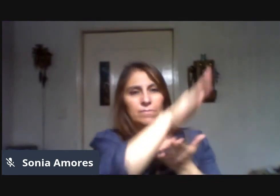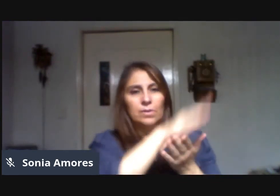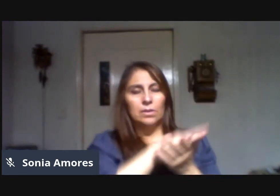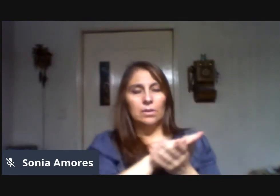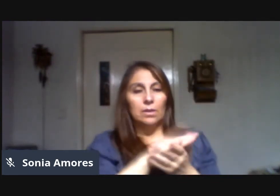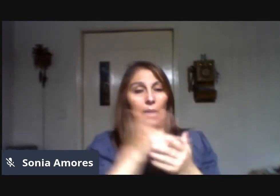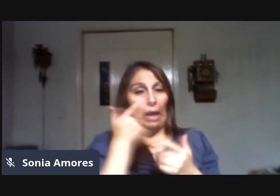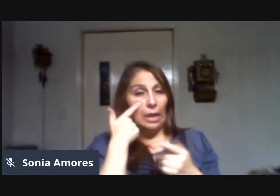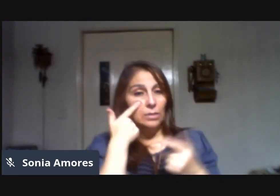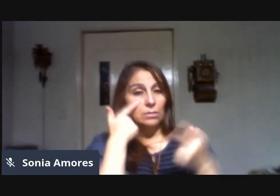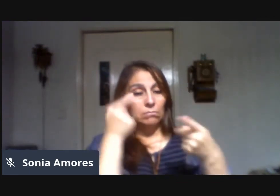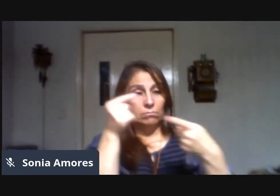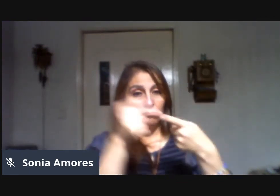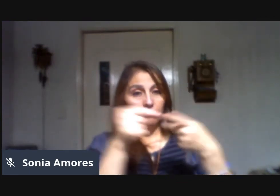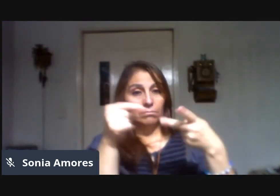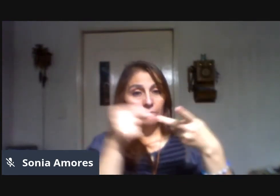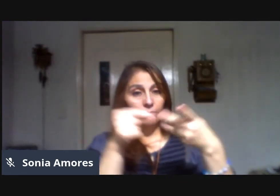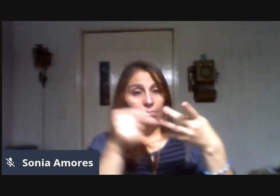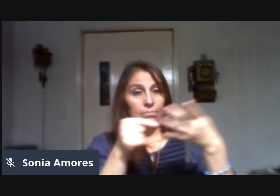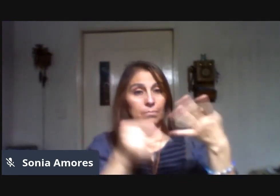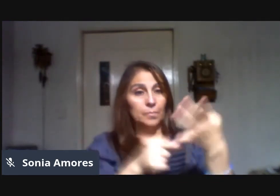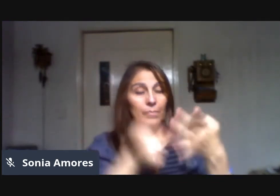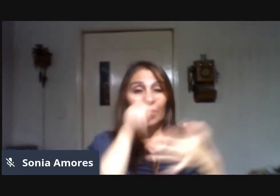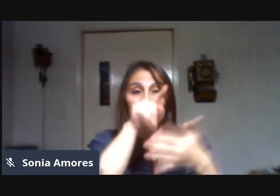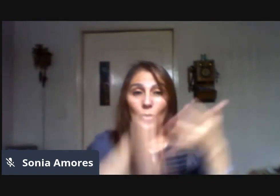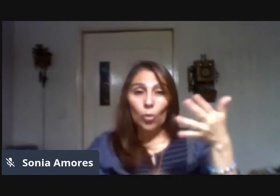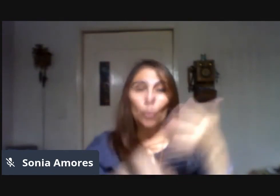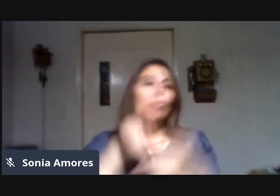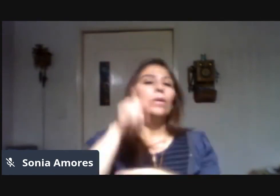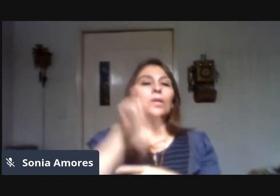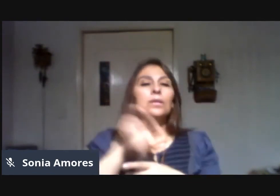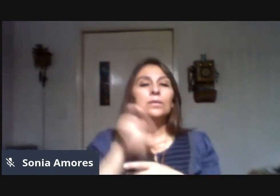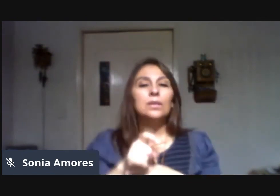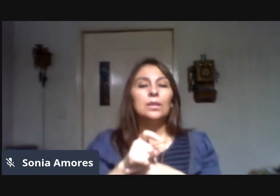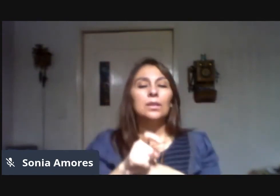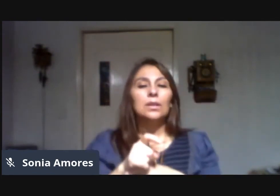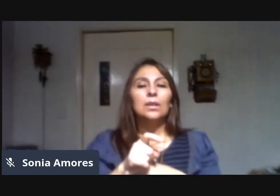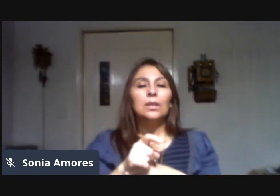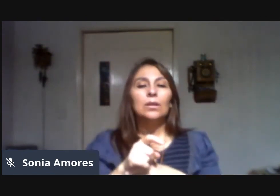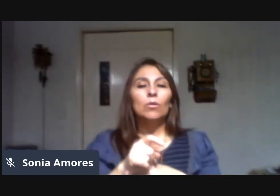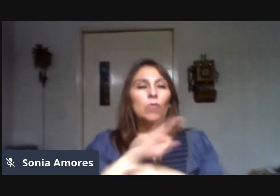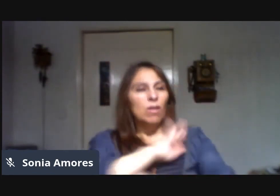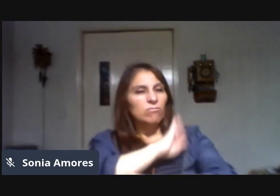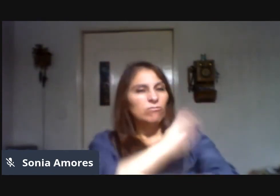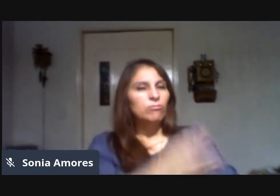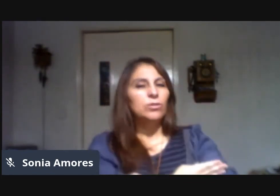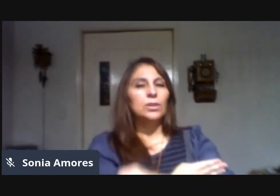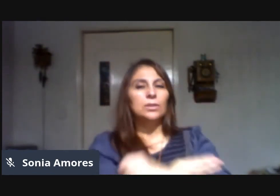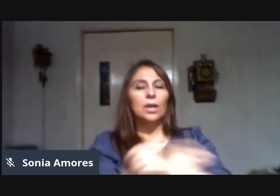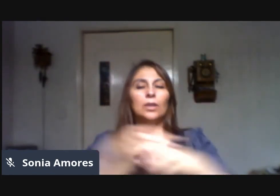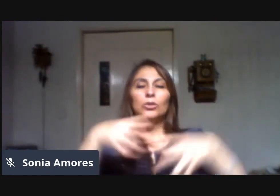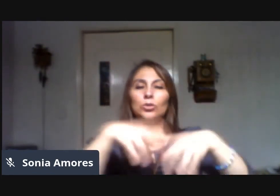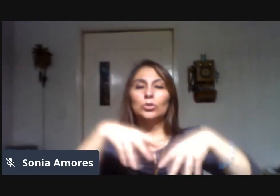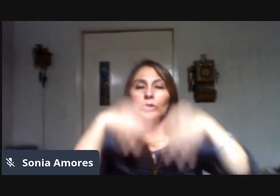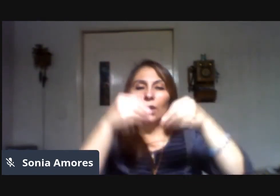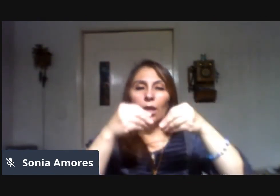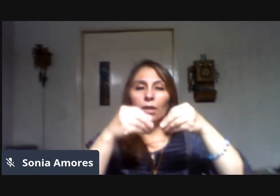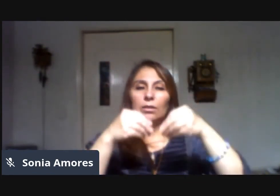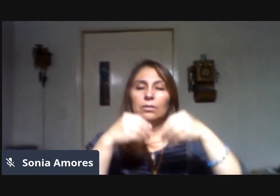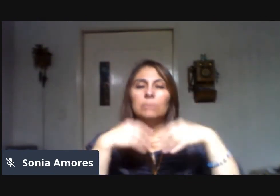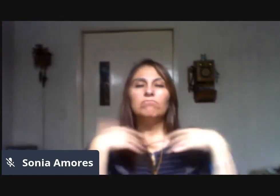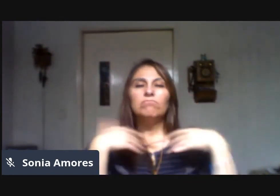esto lo que va a necesitar es que haya una fuerza contundente de la sociedad en una